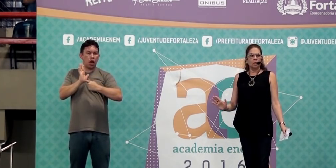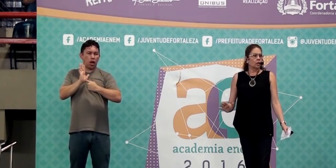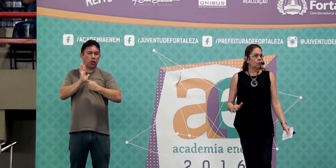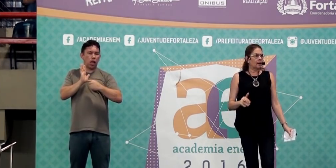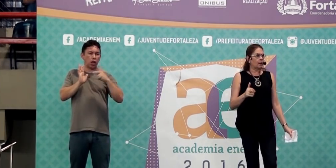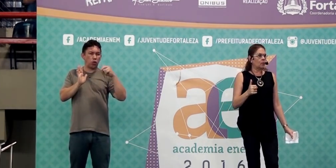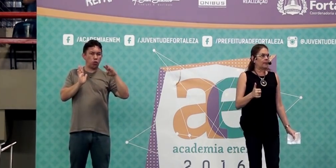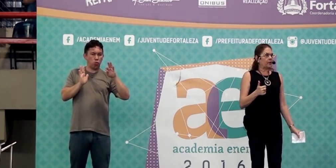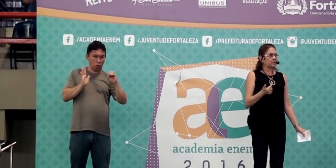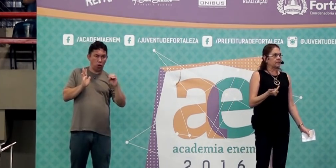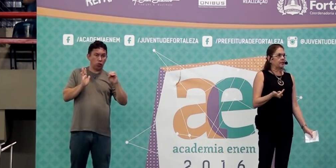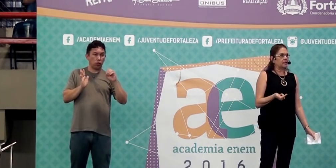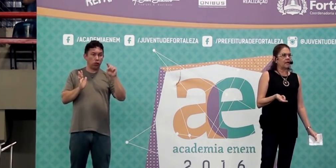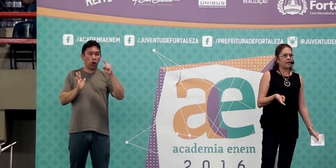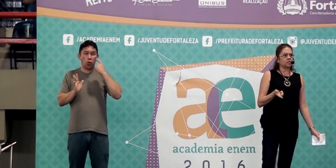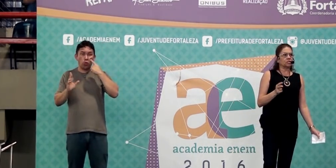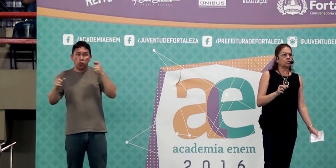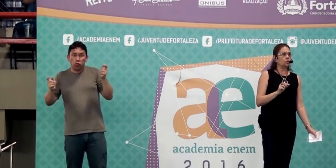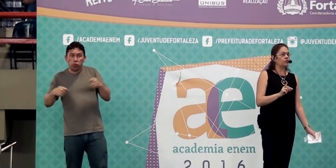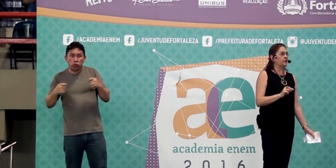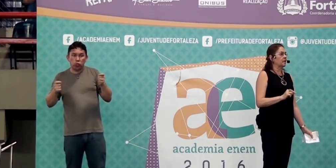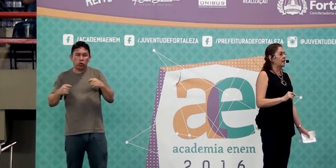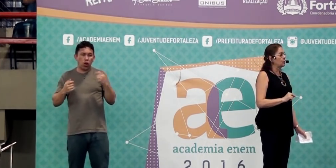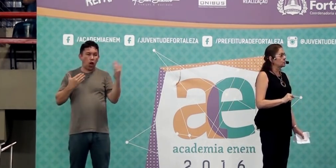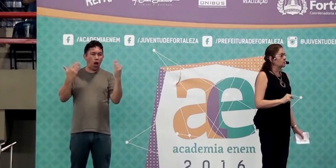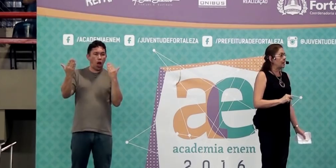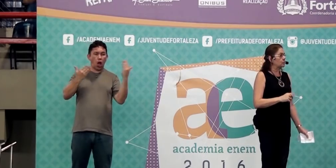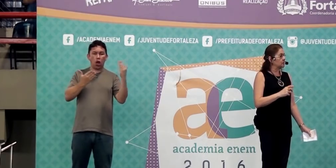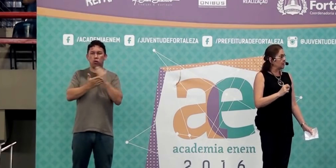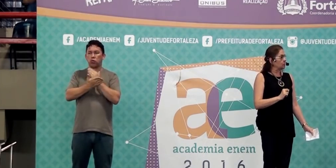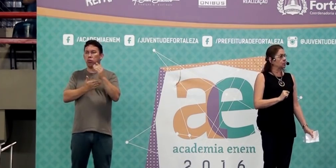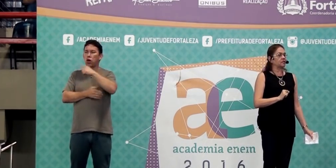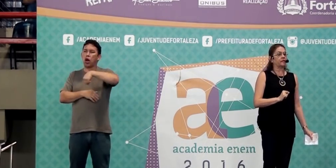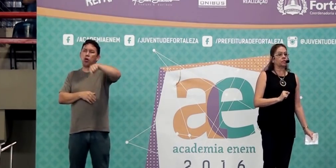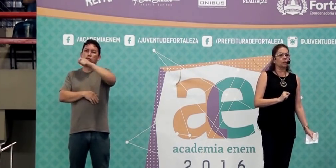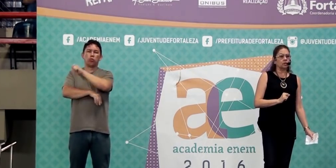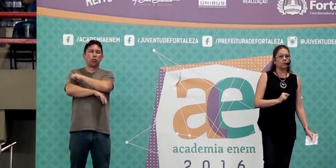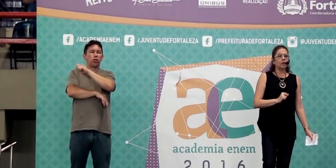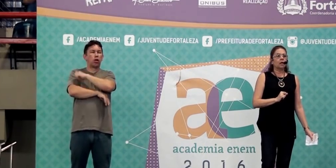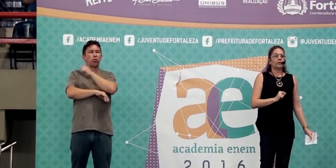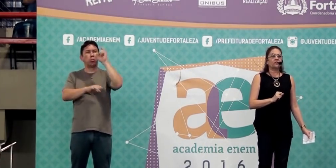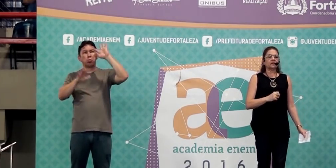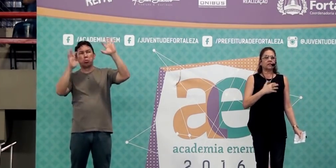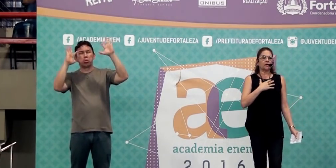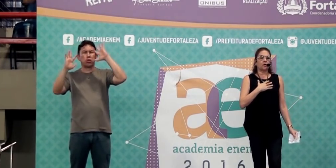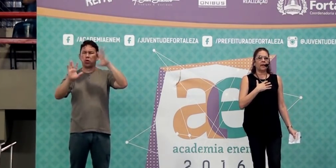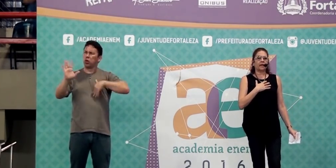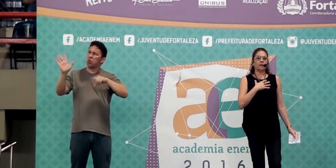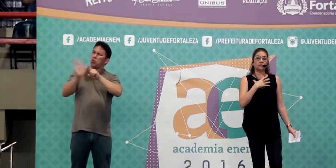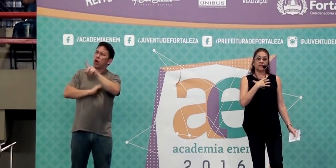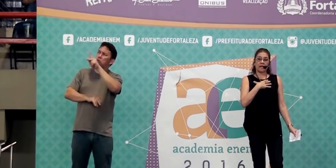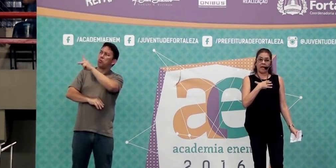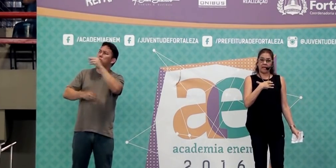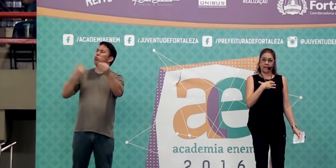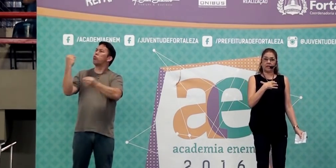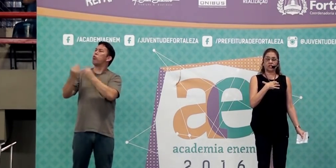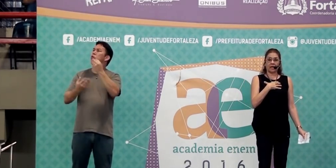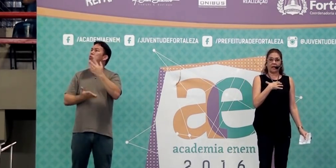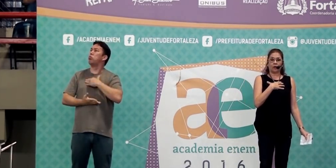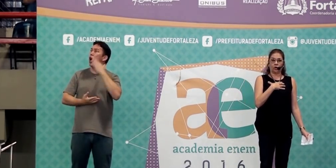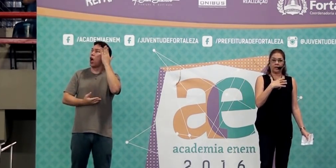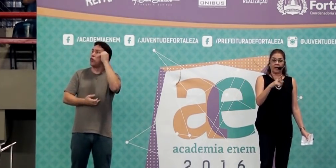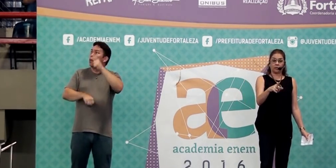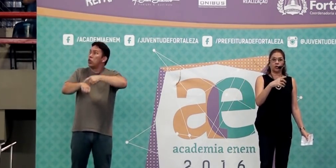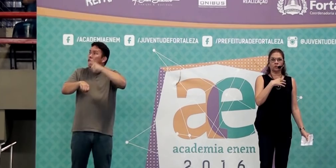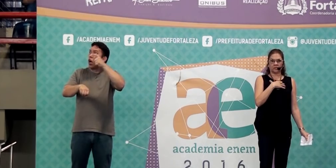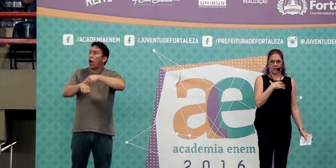ponto. Uma possibilidade de dúvida que alguns alunos questionam. Professora, como é que eu sei que está